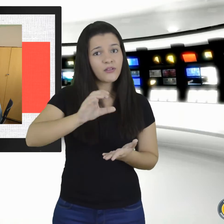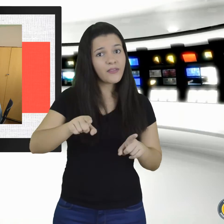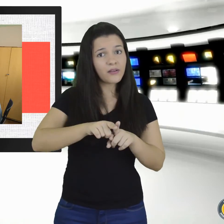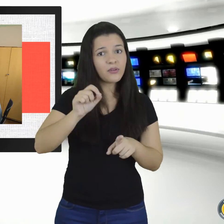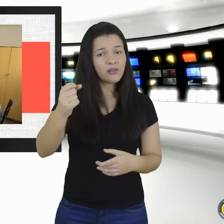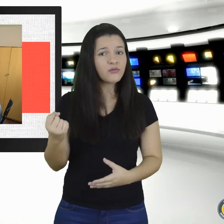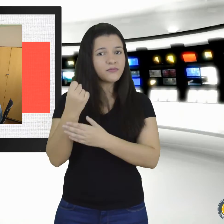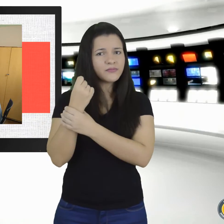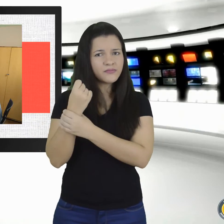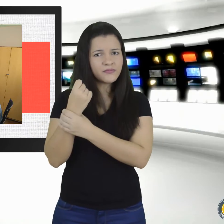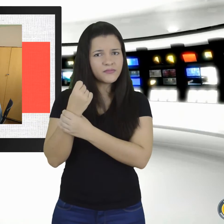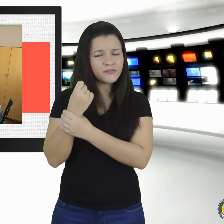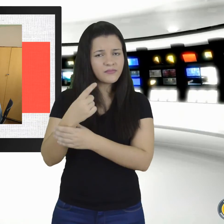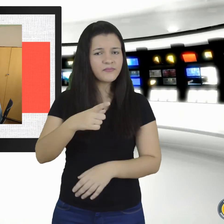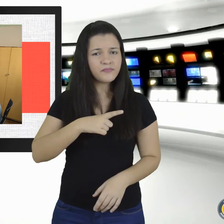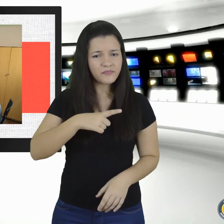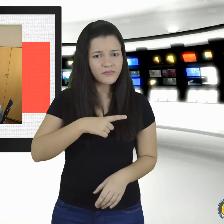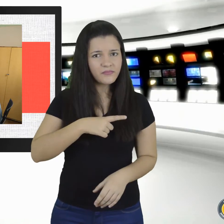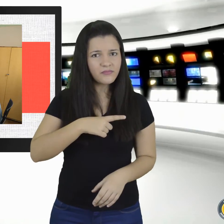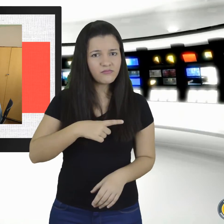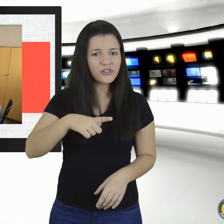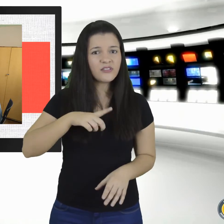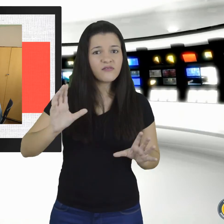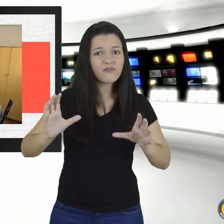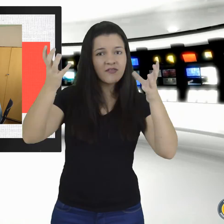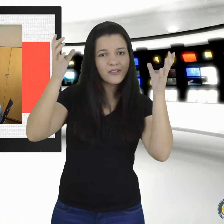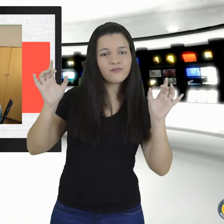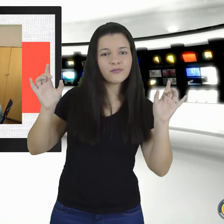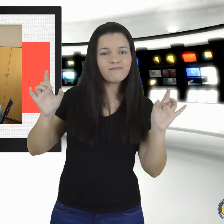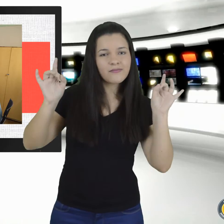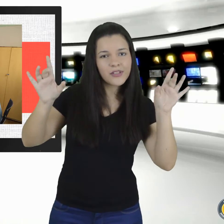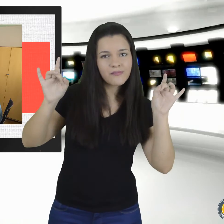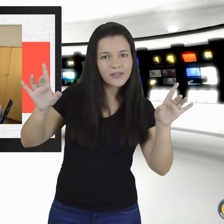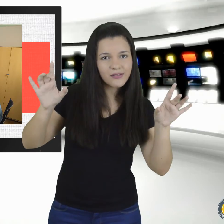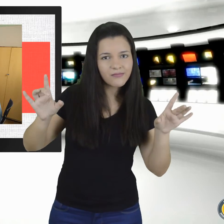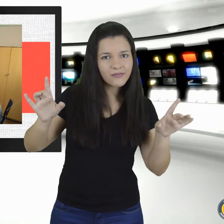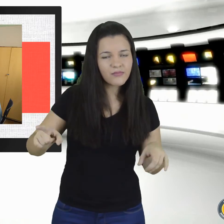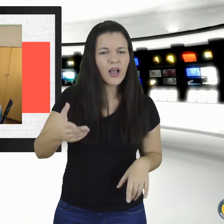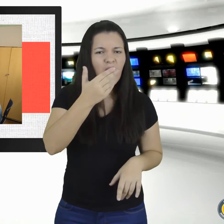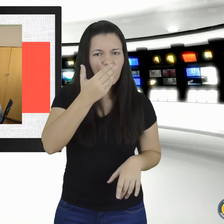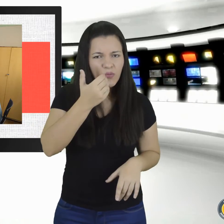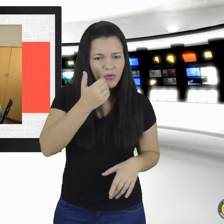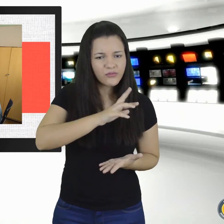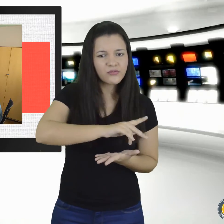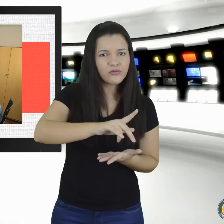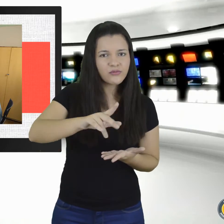sustentabilidade. Entre eles, eventos sociais beneficentes, almoços, bazares, excursões,